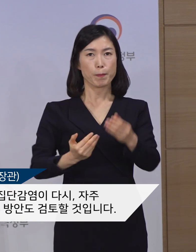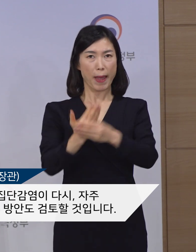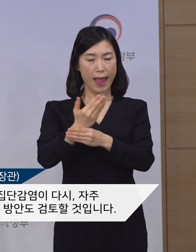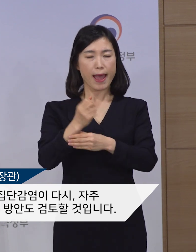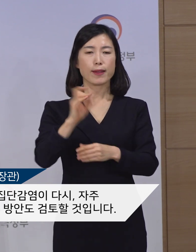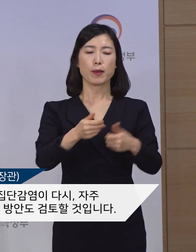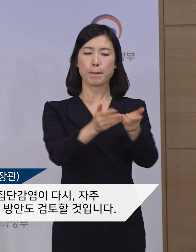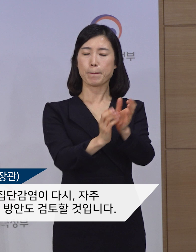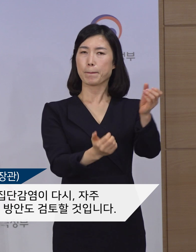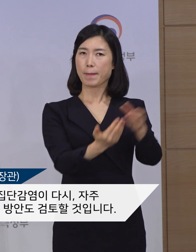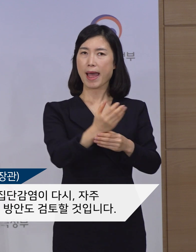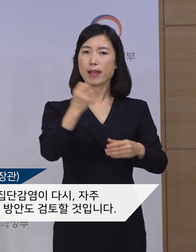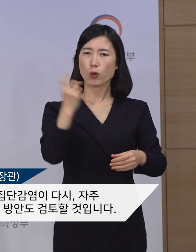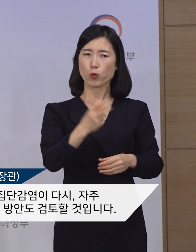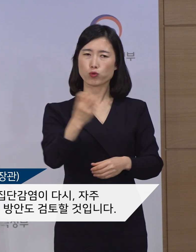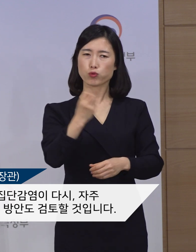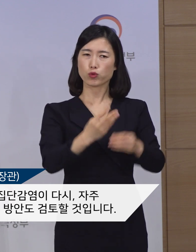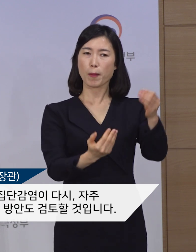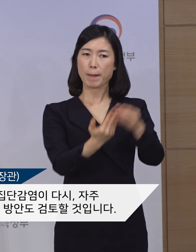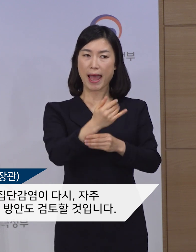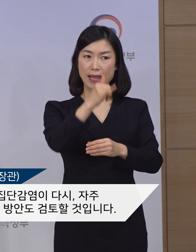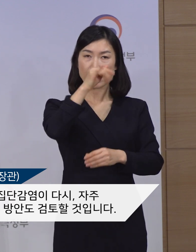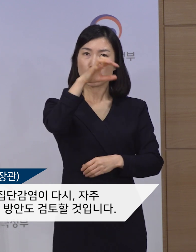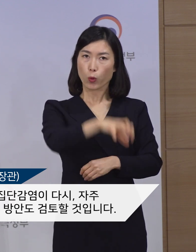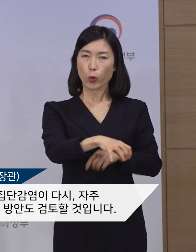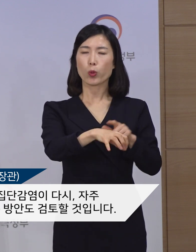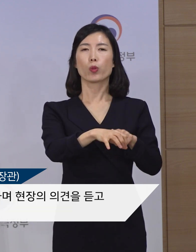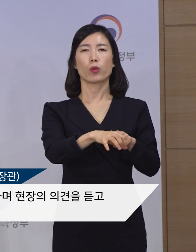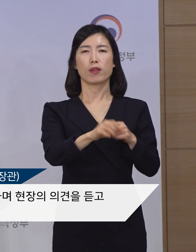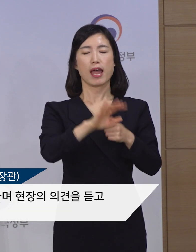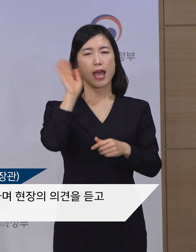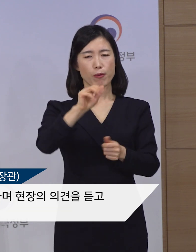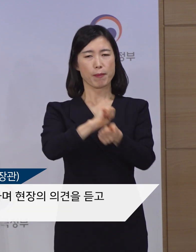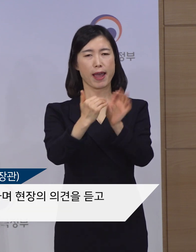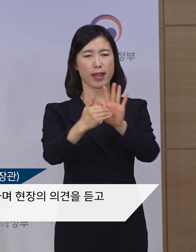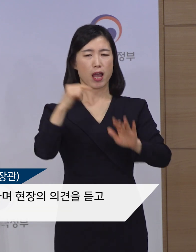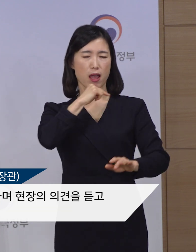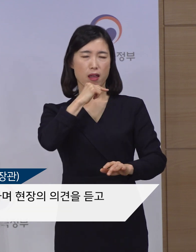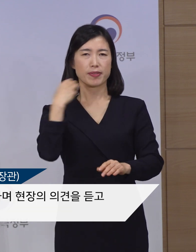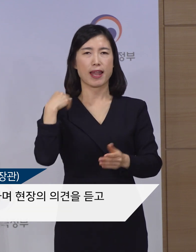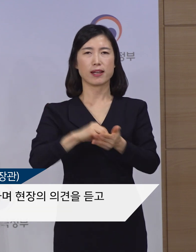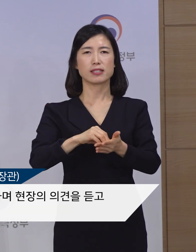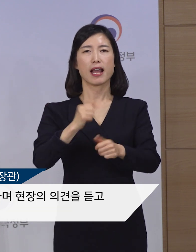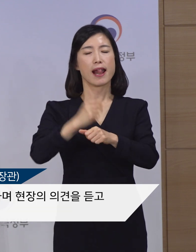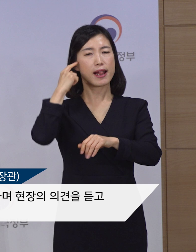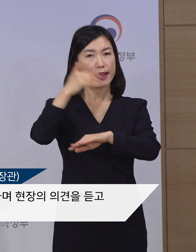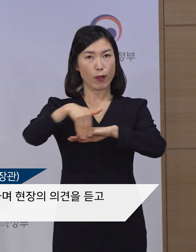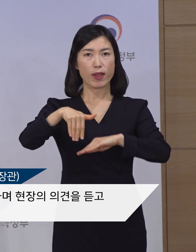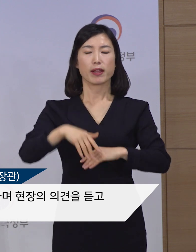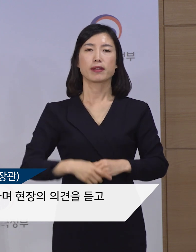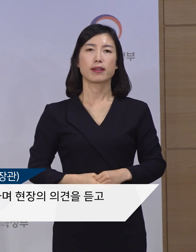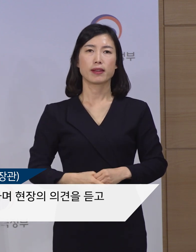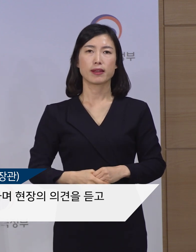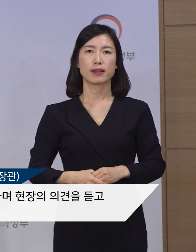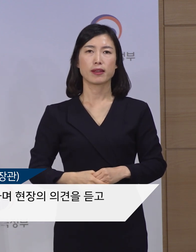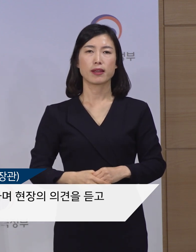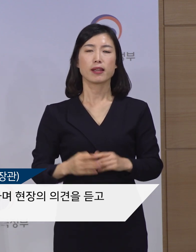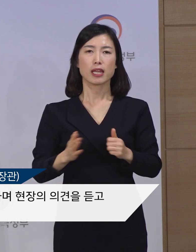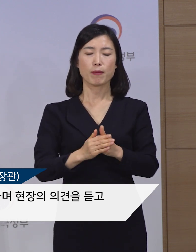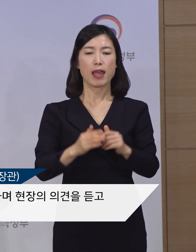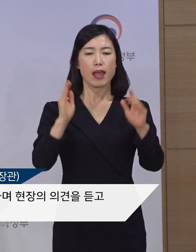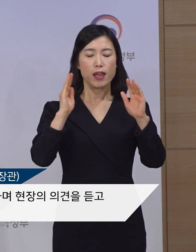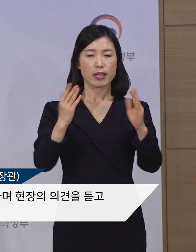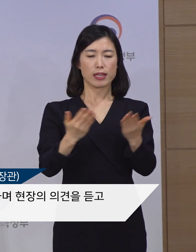시설에 대해서는 방역 조치를 강화하는 방안도 검토할 것입니다. 이와 함께 업종별 단체, 협회 등과 소통을